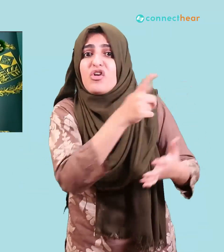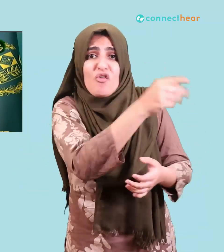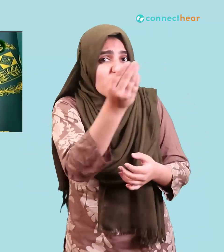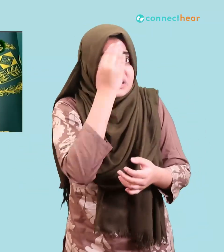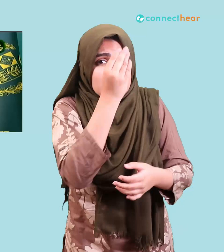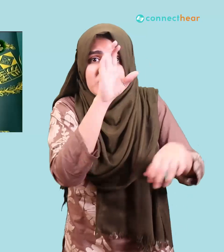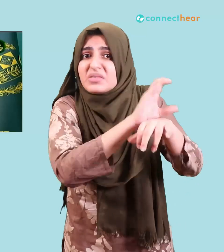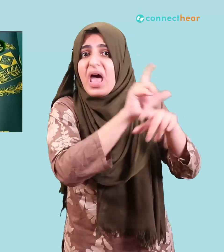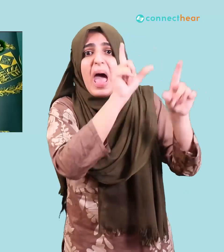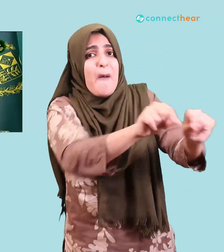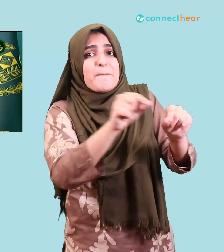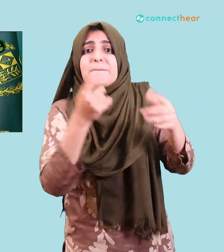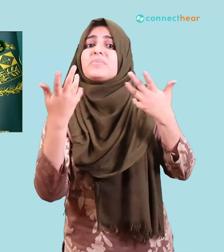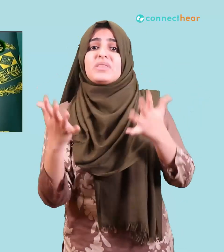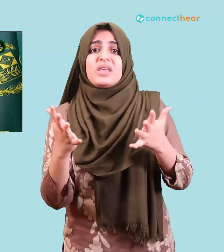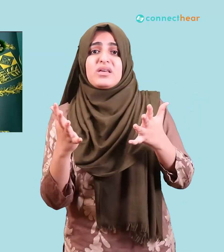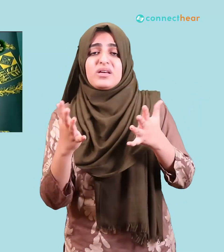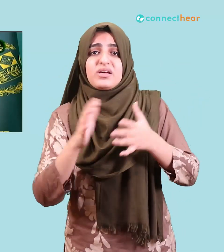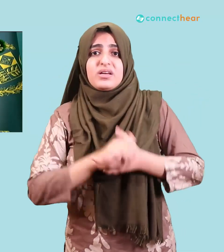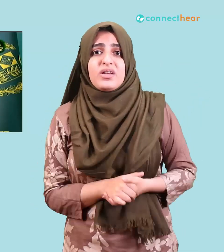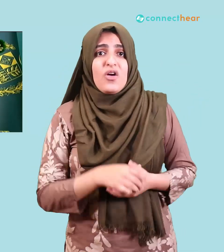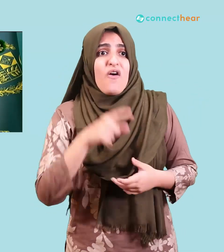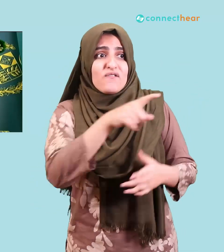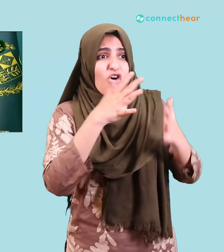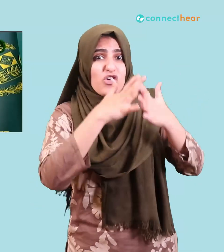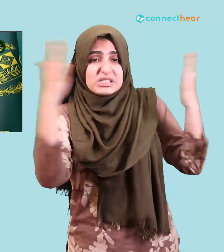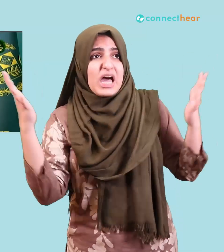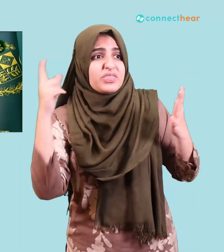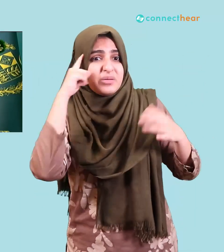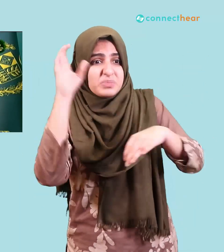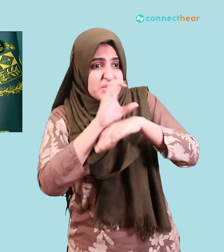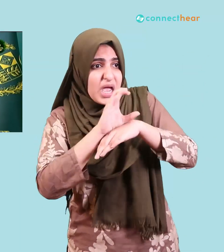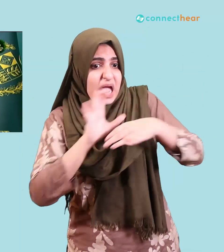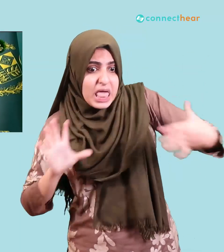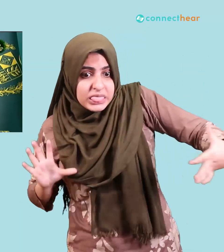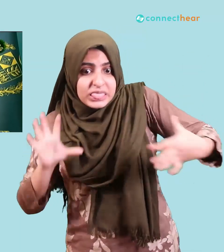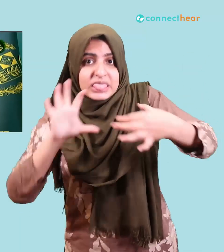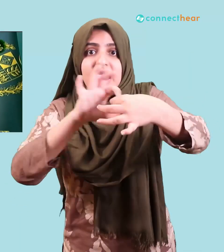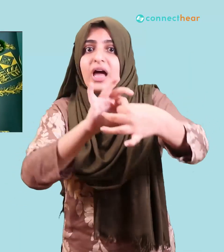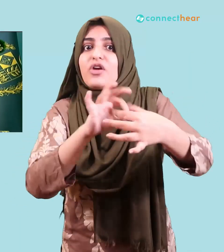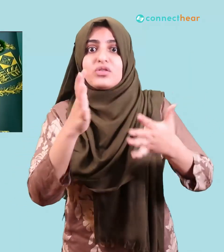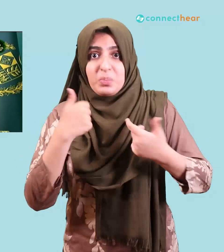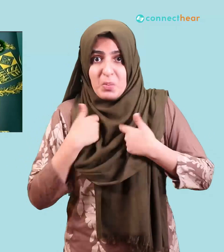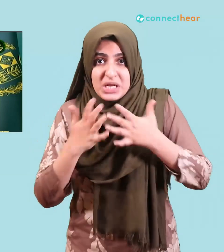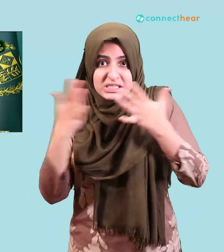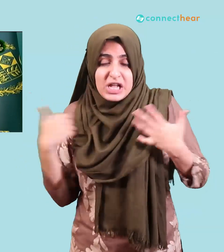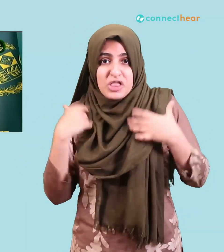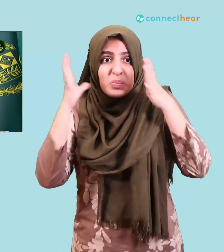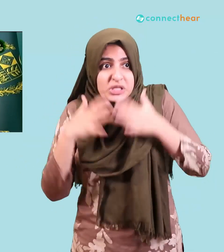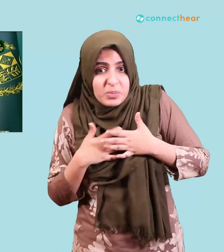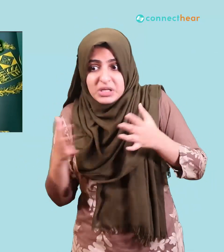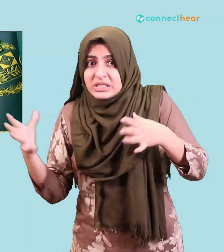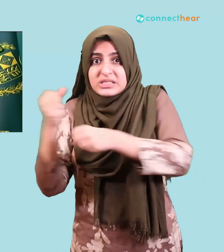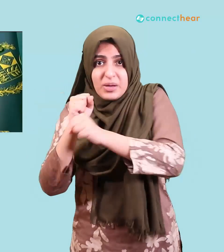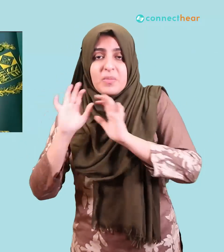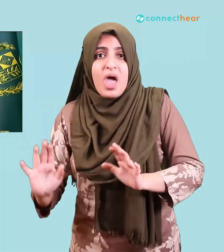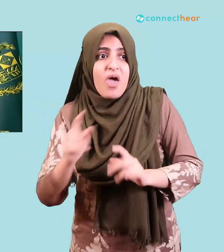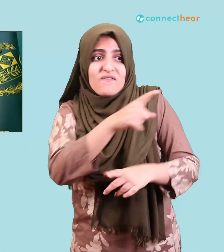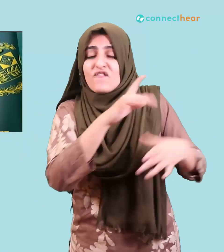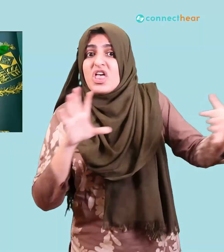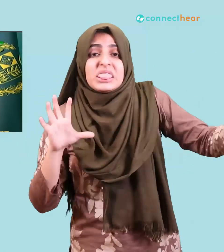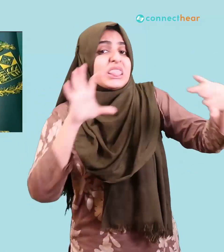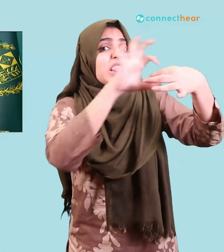ہیں، اور وہاں بلکہ وہ دین کو ان کے اتنے قریب نہیں ہے جس طرح ہم اپنے دین کے قریب رہتے ہیں۔